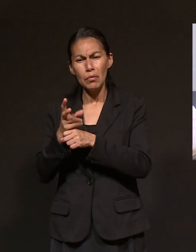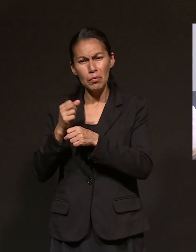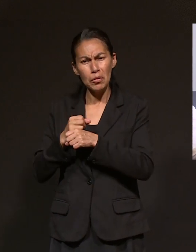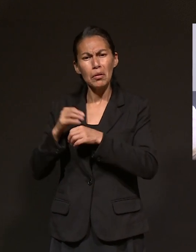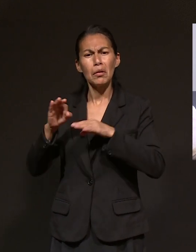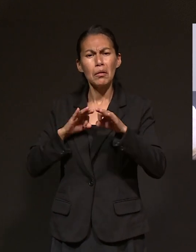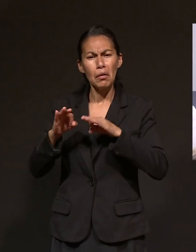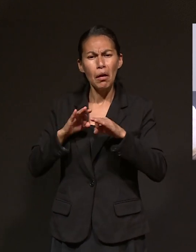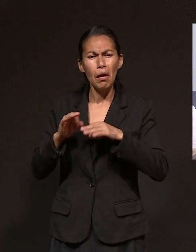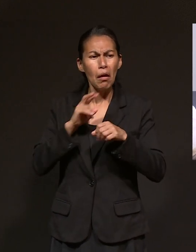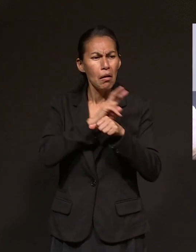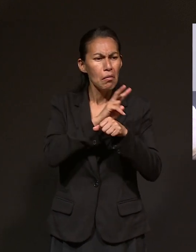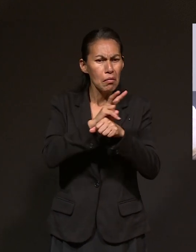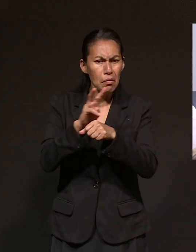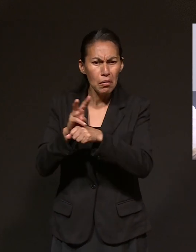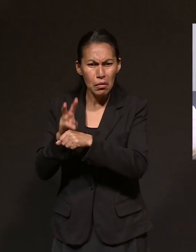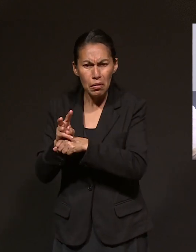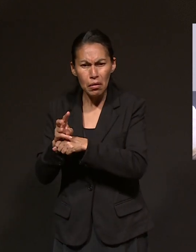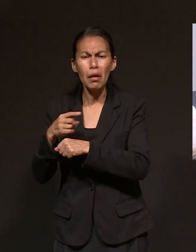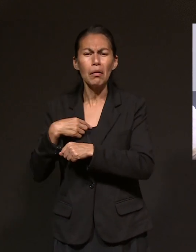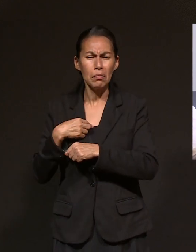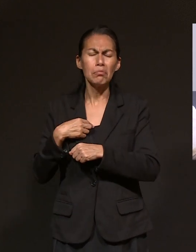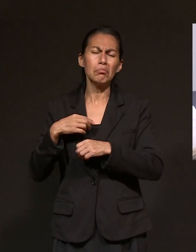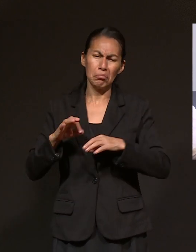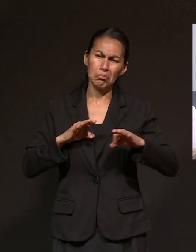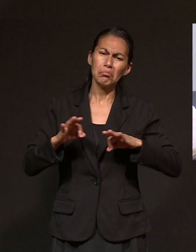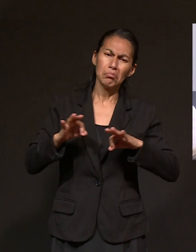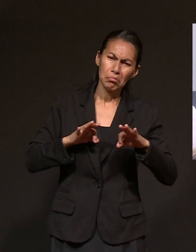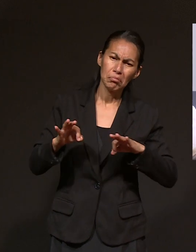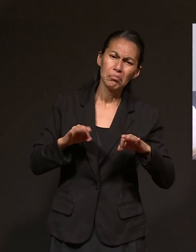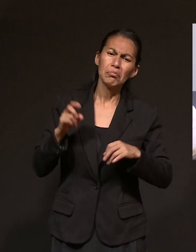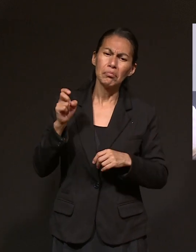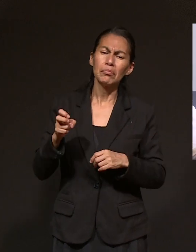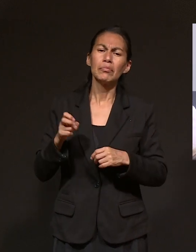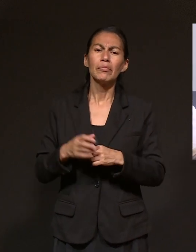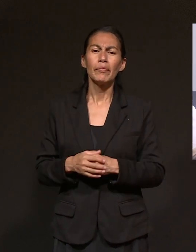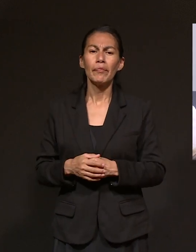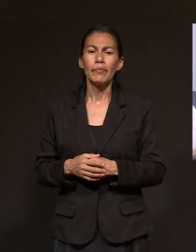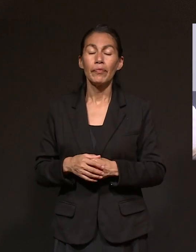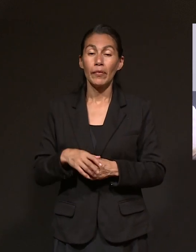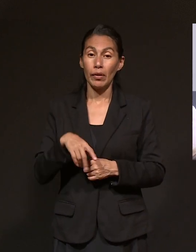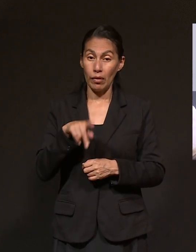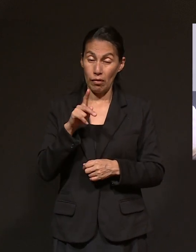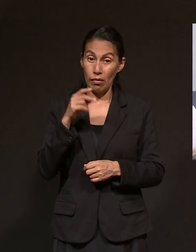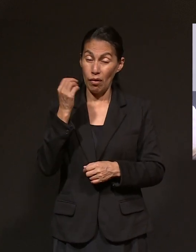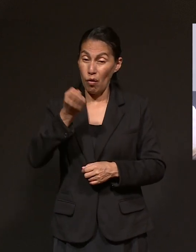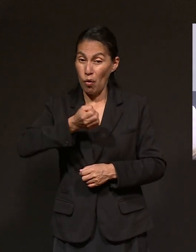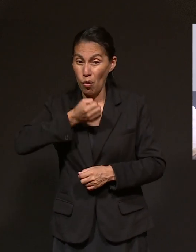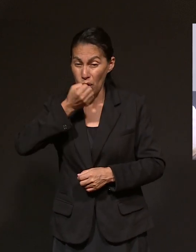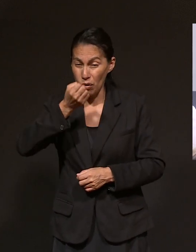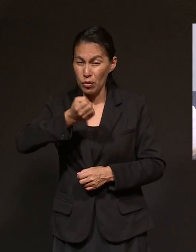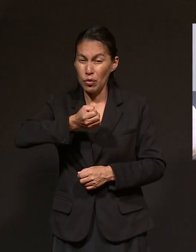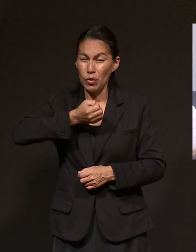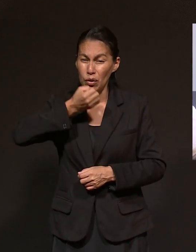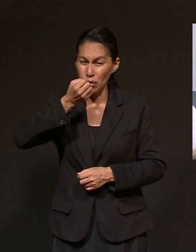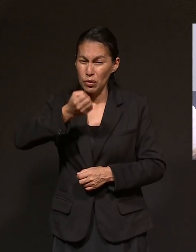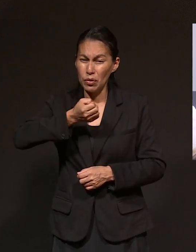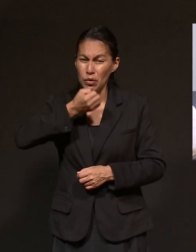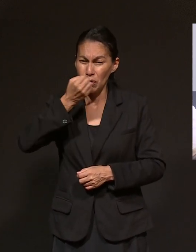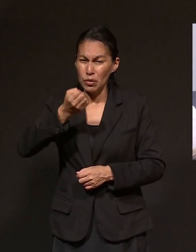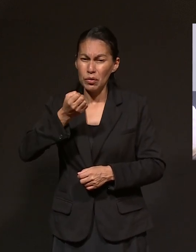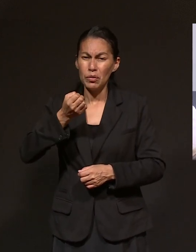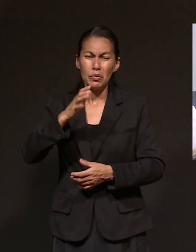es donde actualmente estoy. Y en esta parte de la